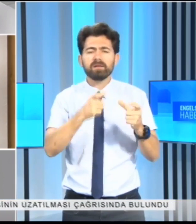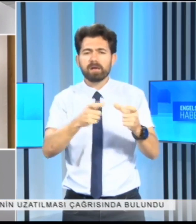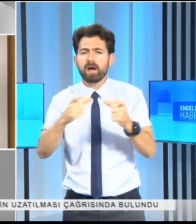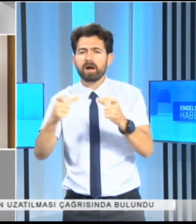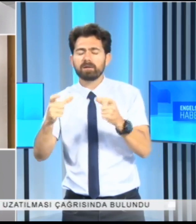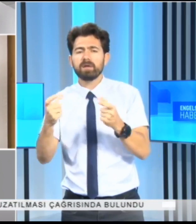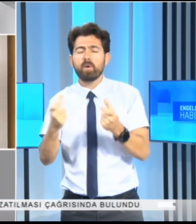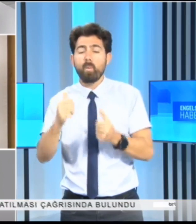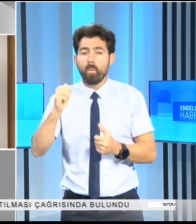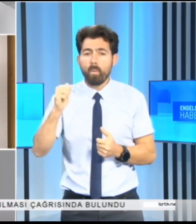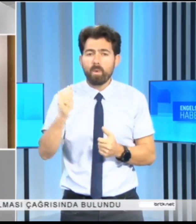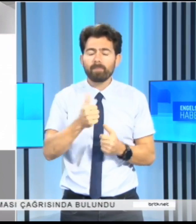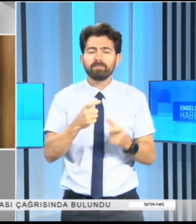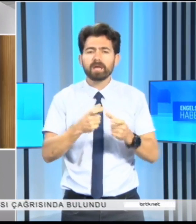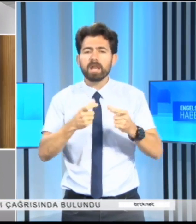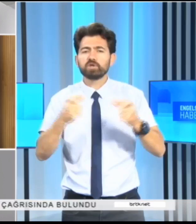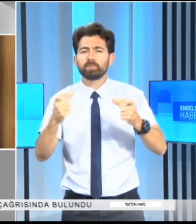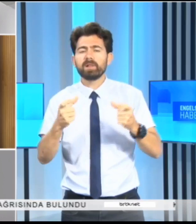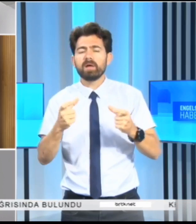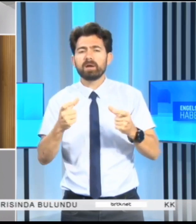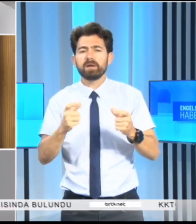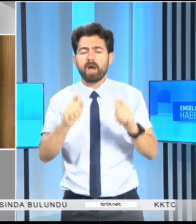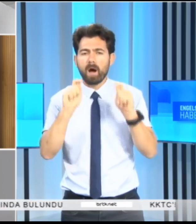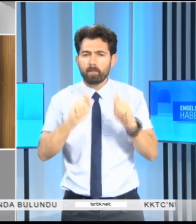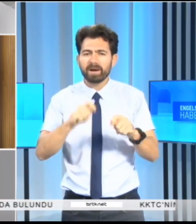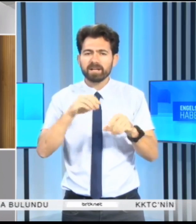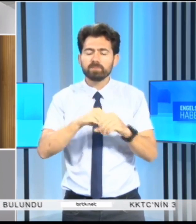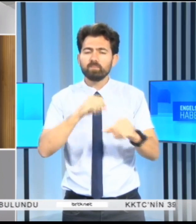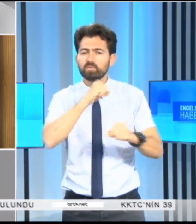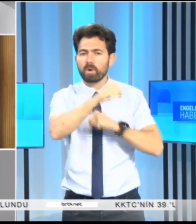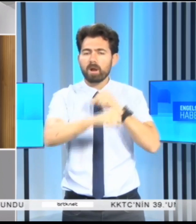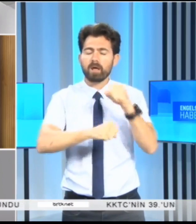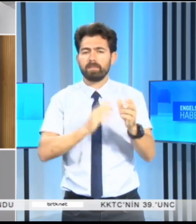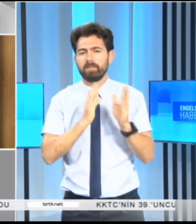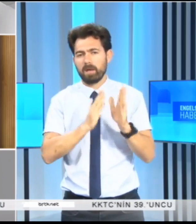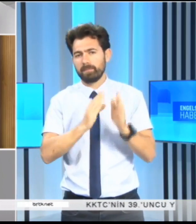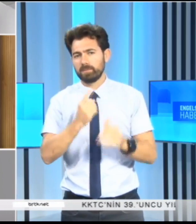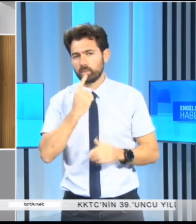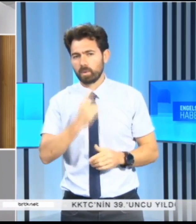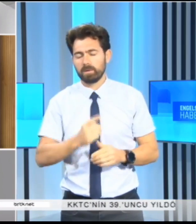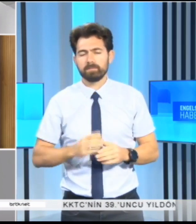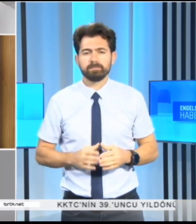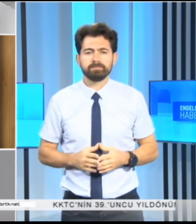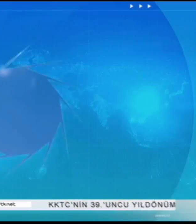Etkin kullanılması için büyük mücadele verildiğini söyledi